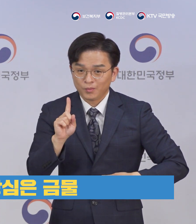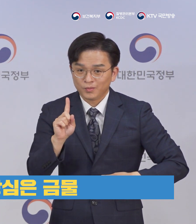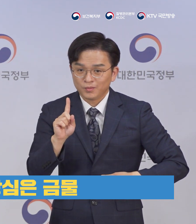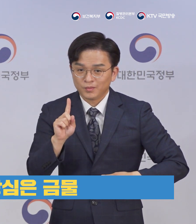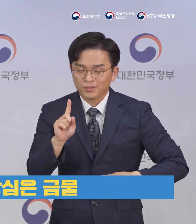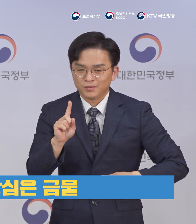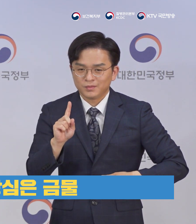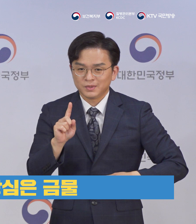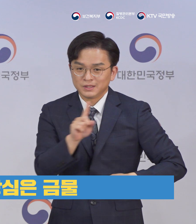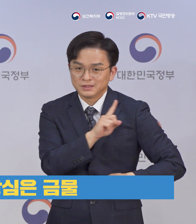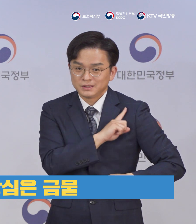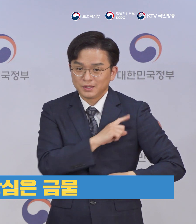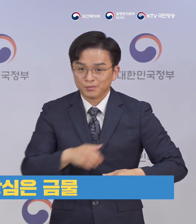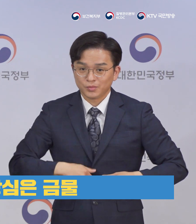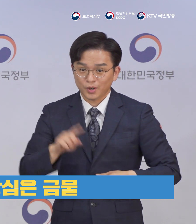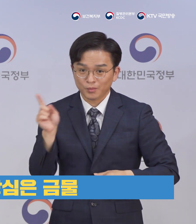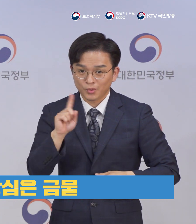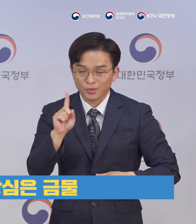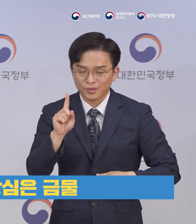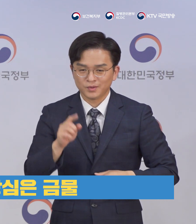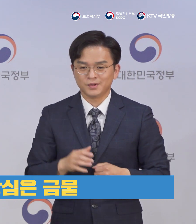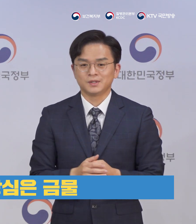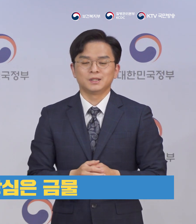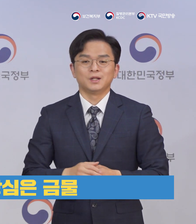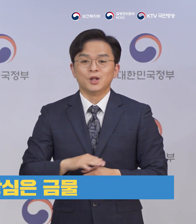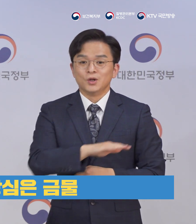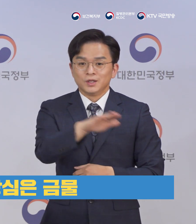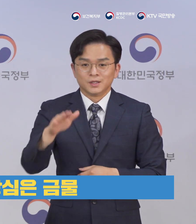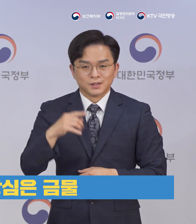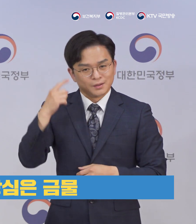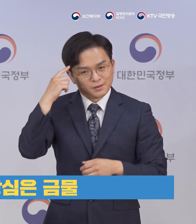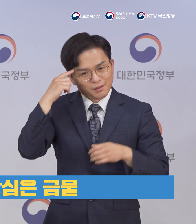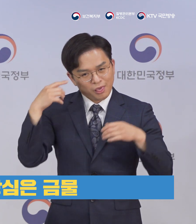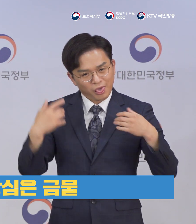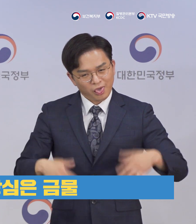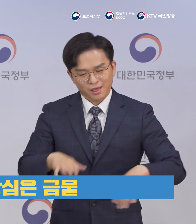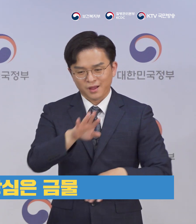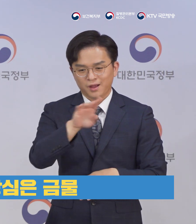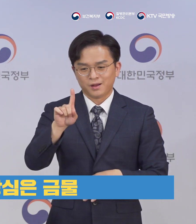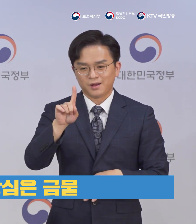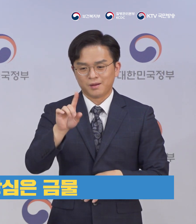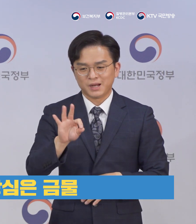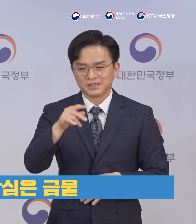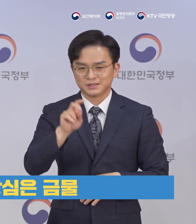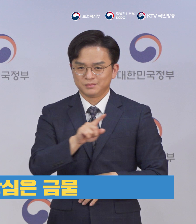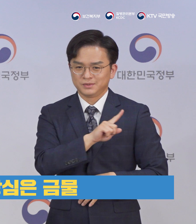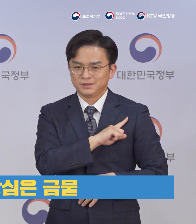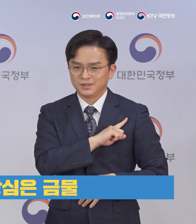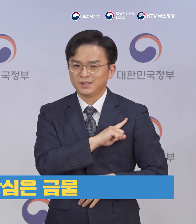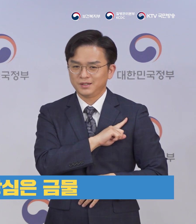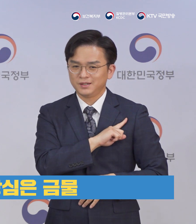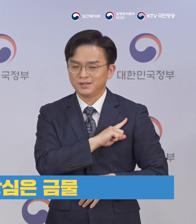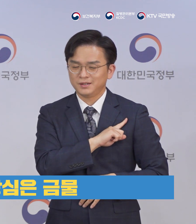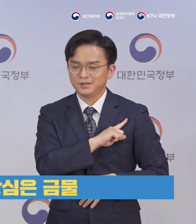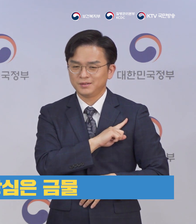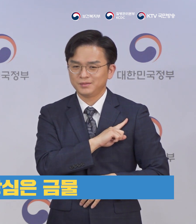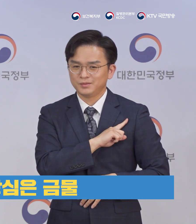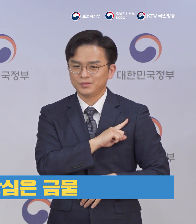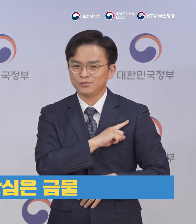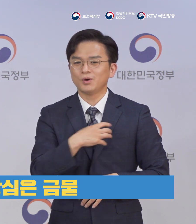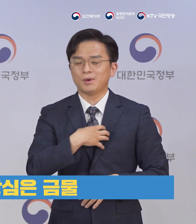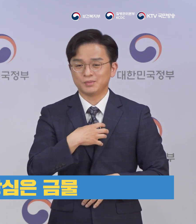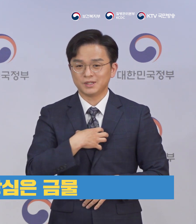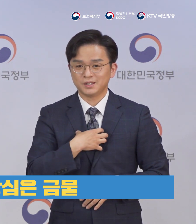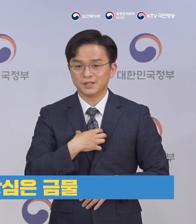조심해야 하는 것은 우리의 방심일 것입니다. 정부는 한치도 방심하지 않고 국민의